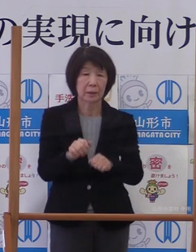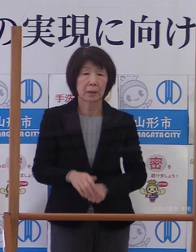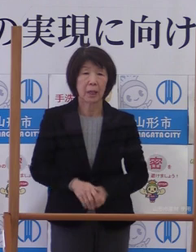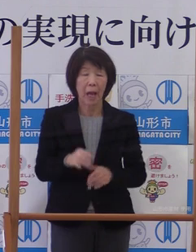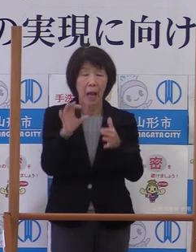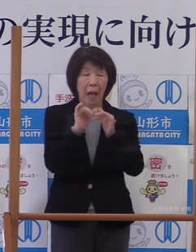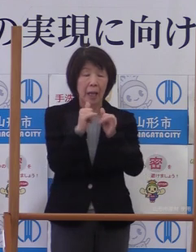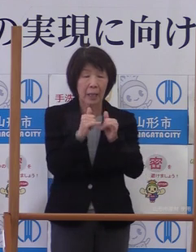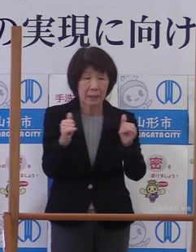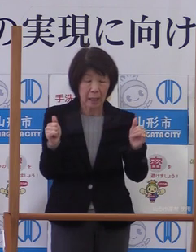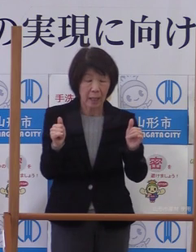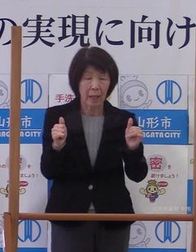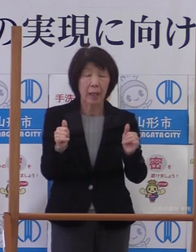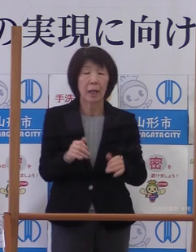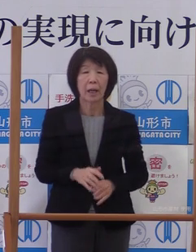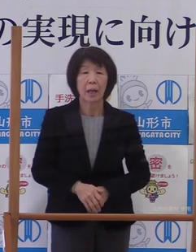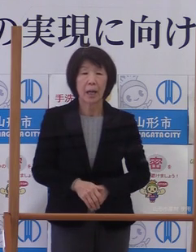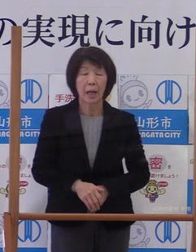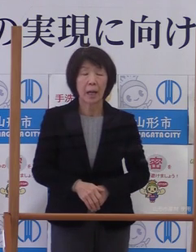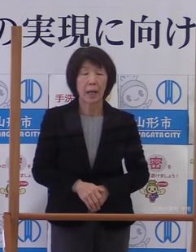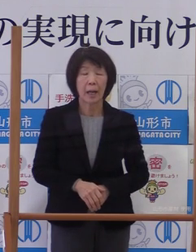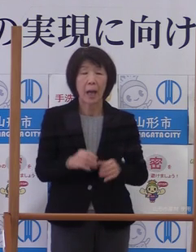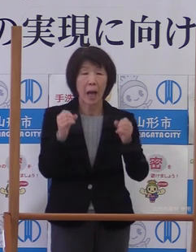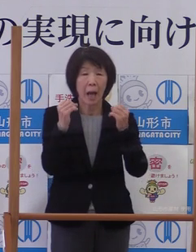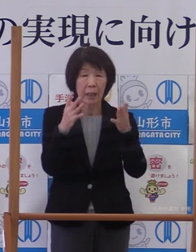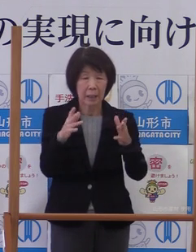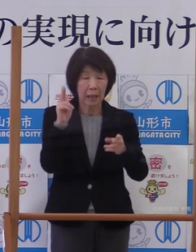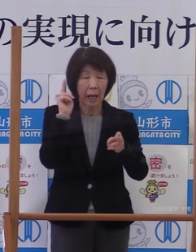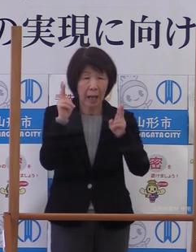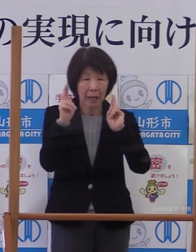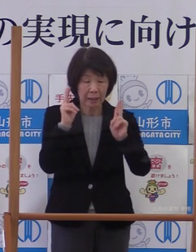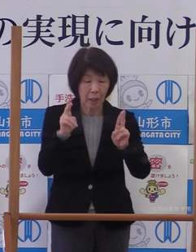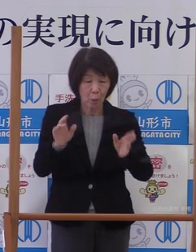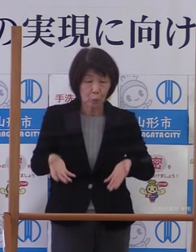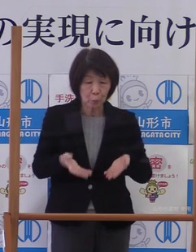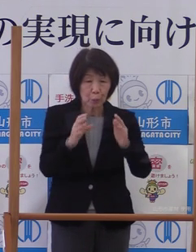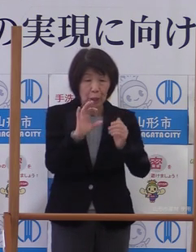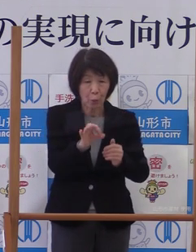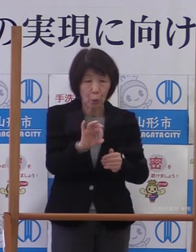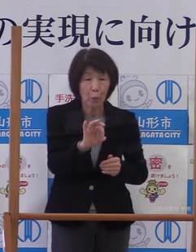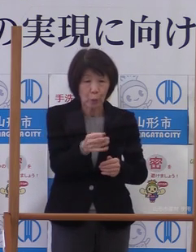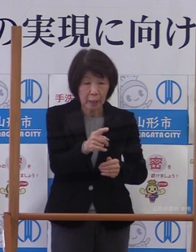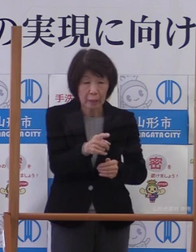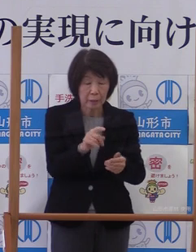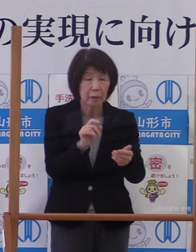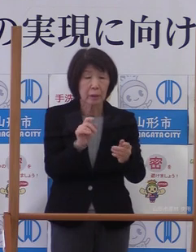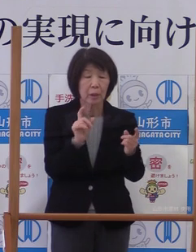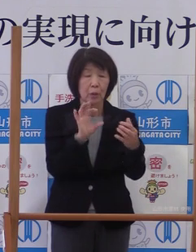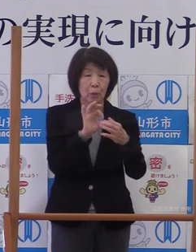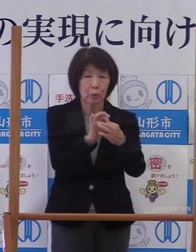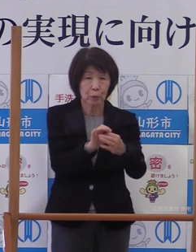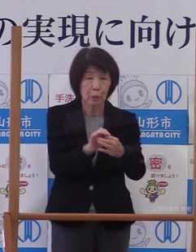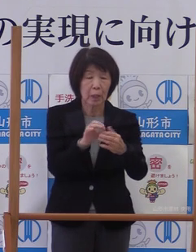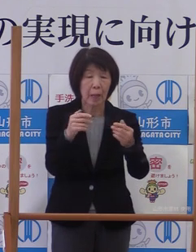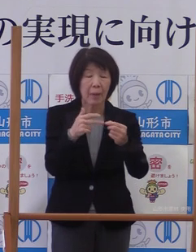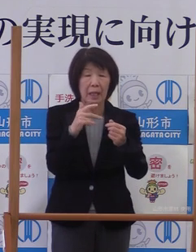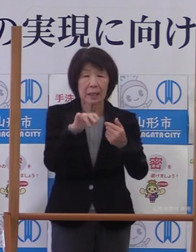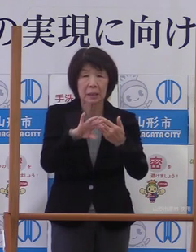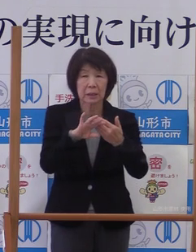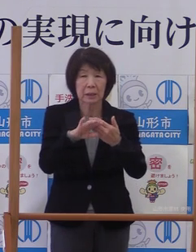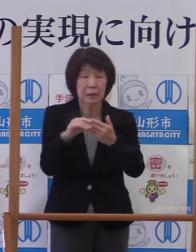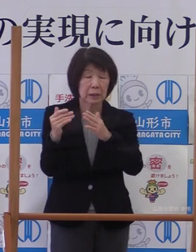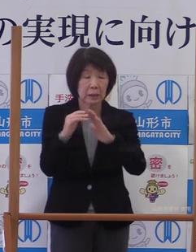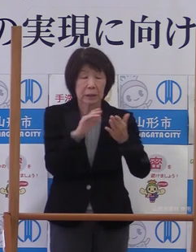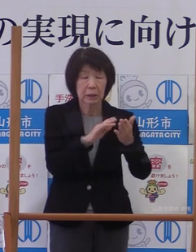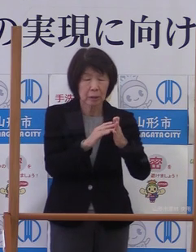関係人口の拡大では、新たに企業版ふるさと納税推進事業に取り組み、市外企業への制度